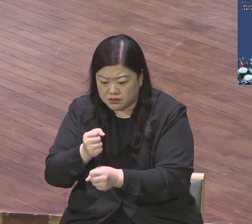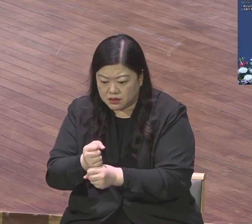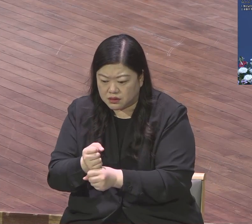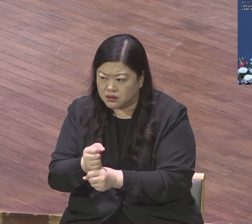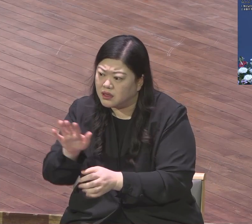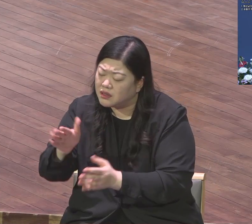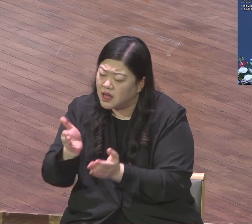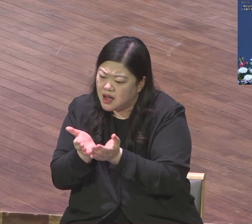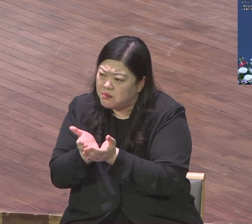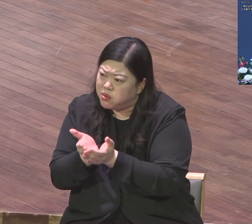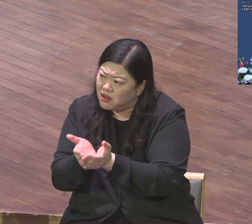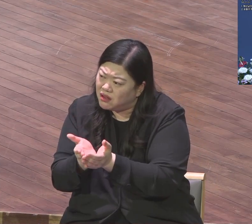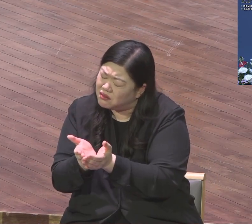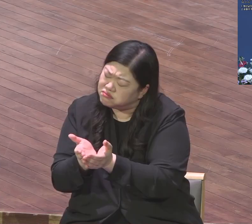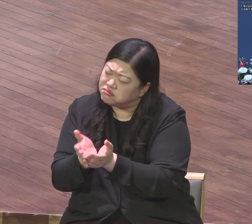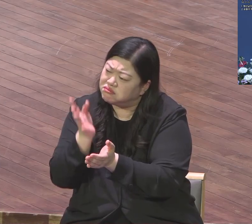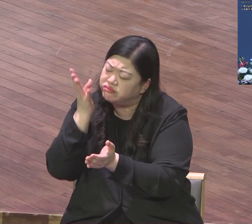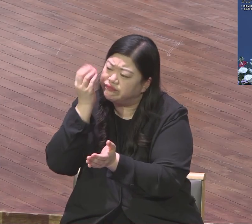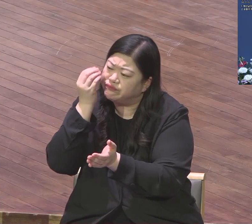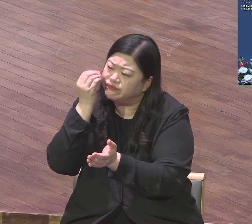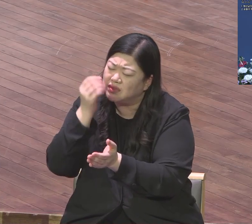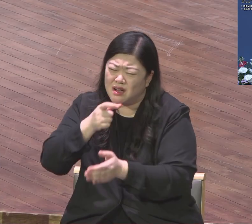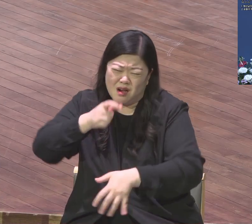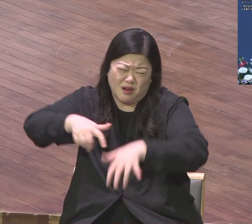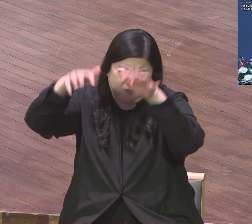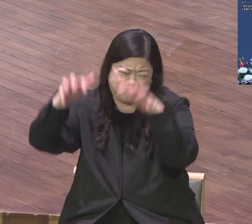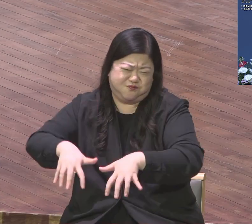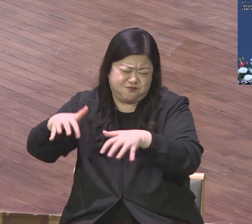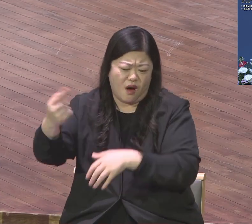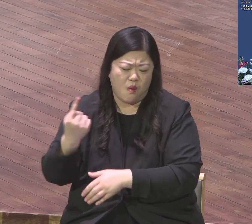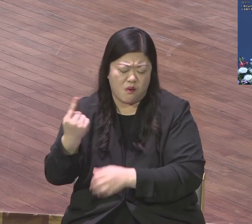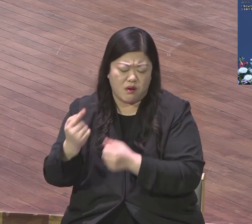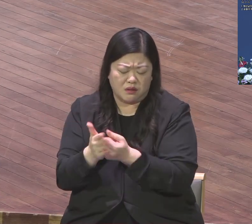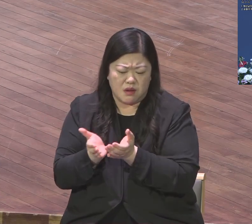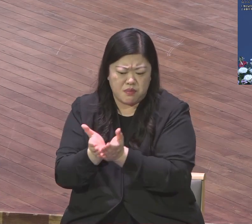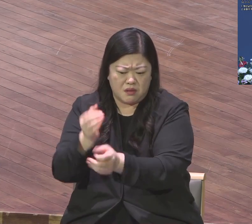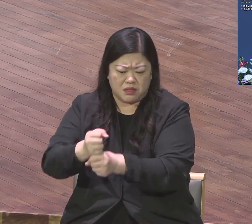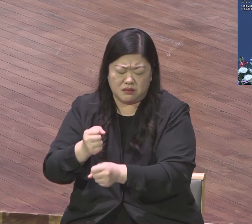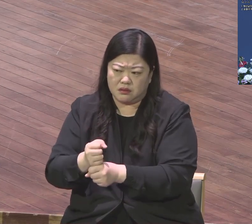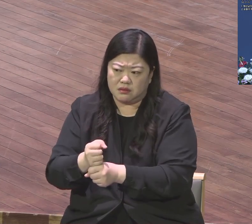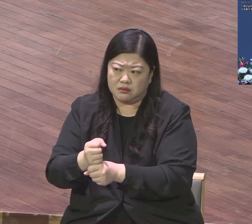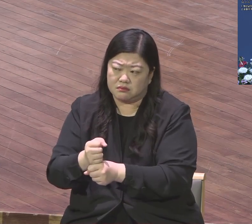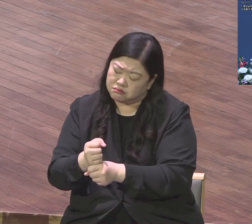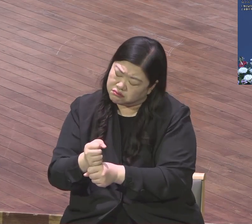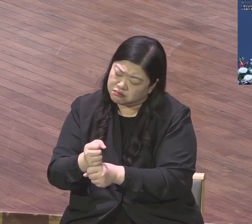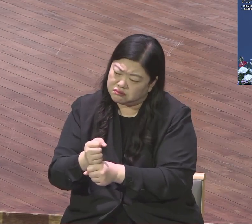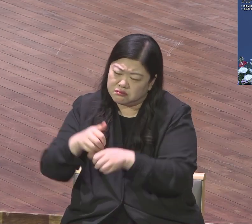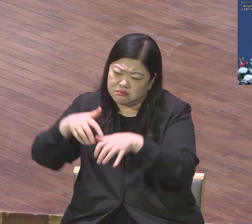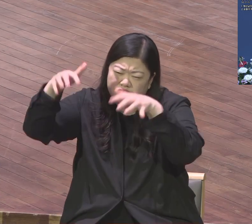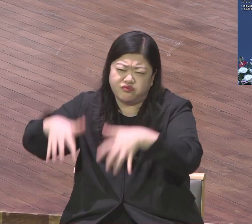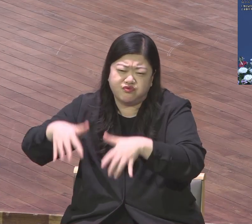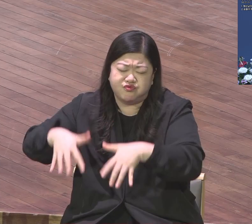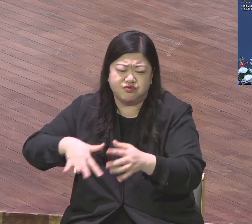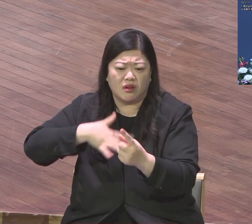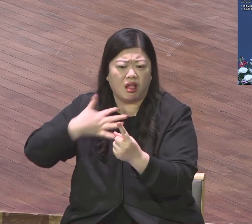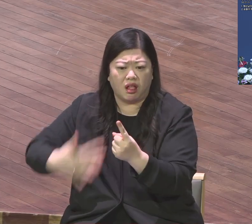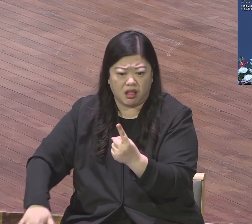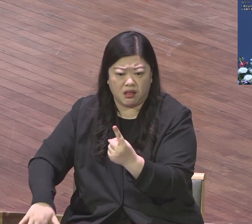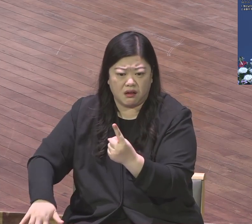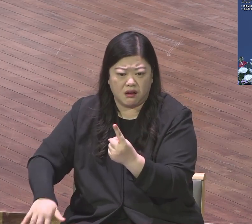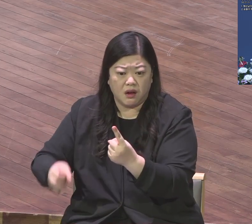그런데 무슨 감사하게 하늘에서 비가 떨어지는데 말도 안 소리지요. 그것도 무슨 이게 배를